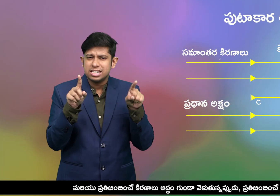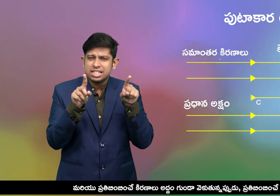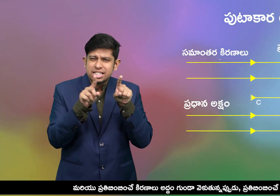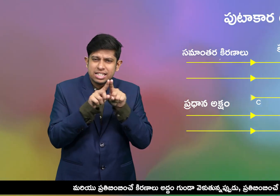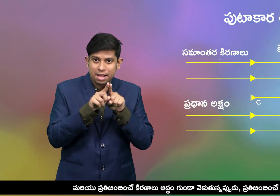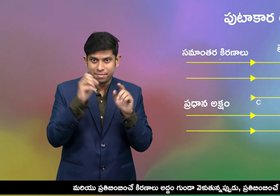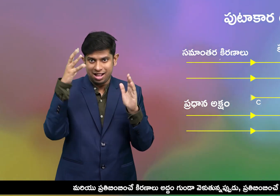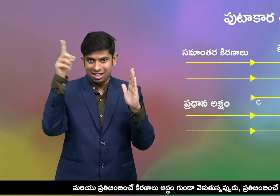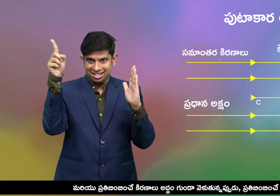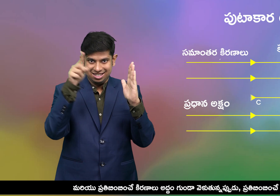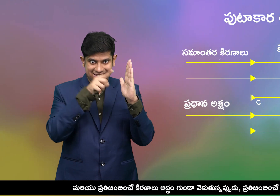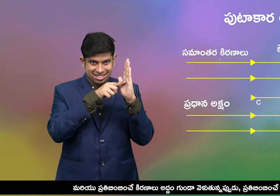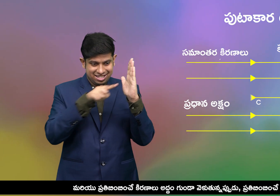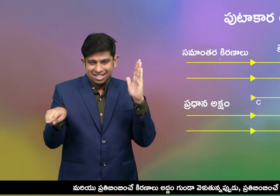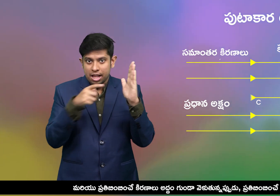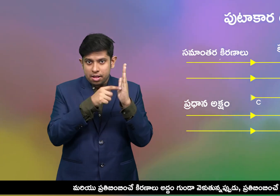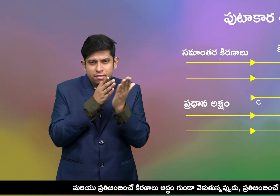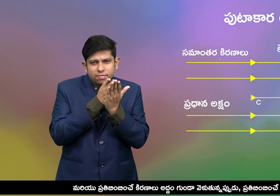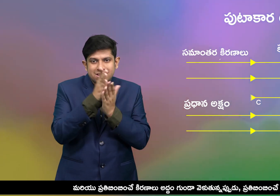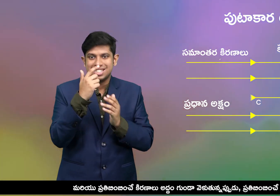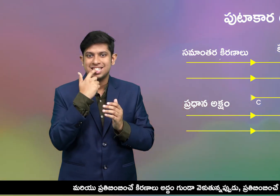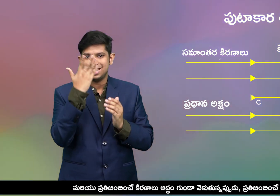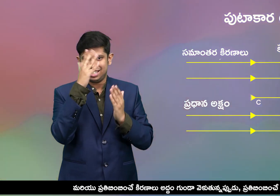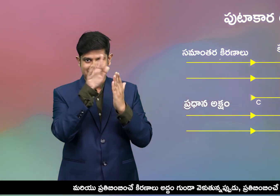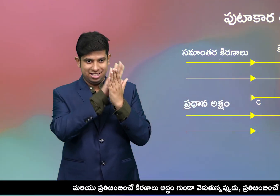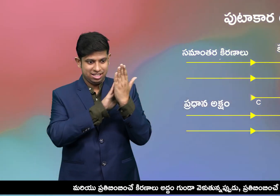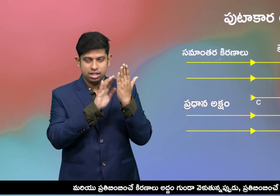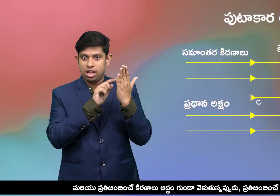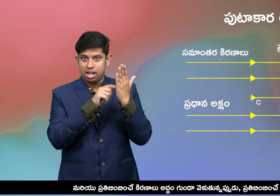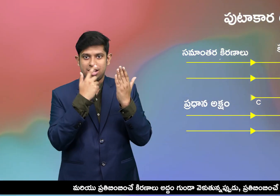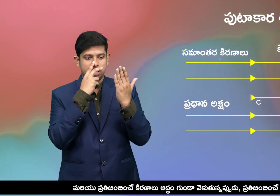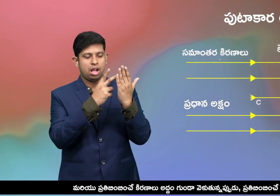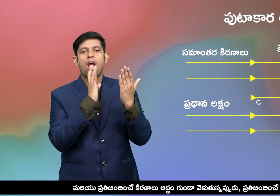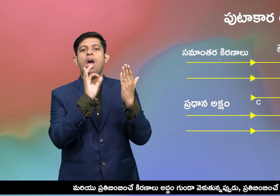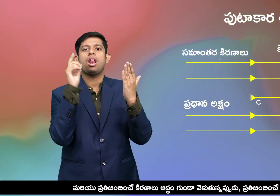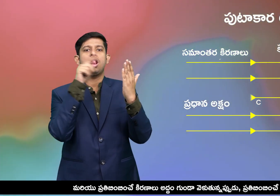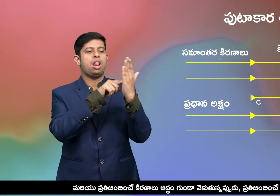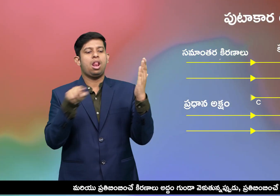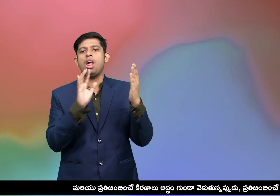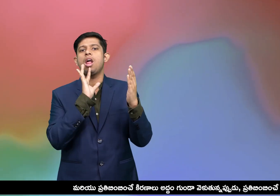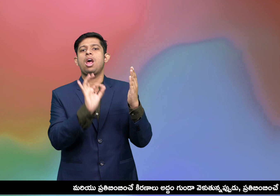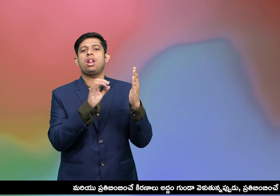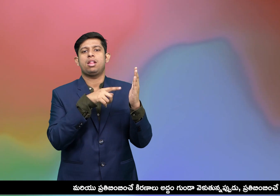మరియు ప్రతిబింబించే కిరణాలు అద్దం గుండా వెళుతున్నప్పుడు ప్రతిబింబించే చిత్రం నిజమైనది.